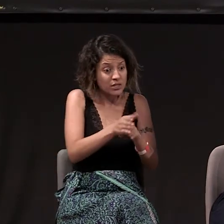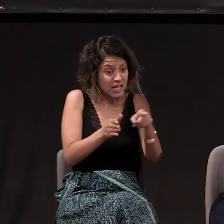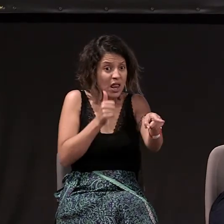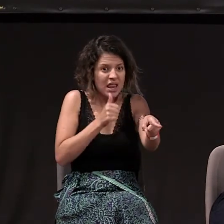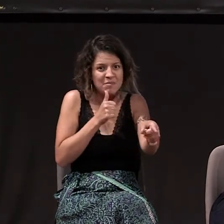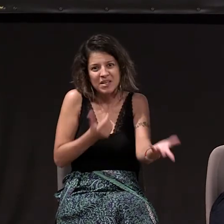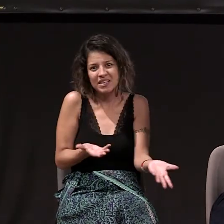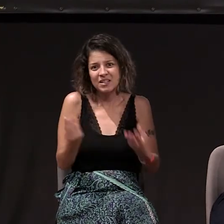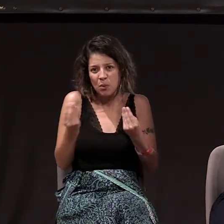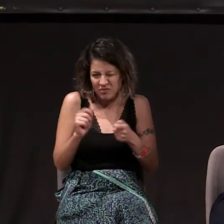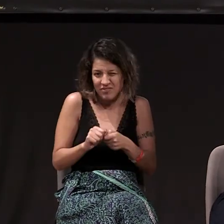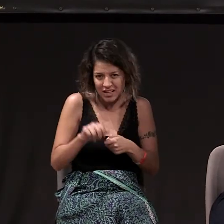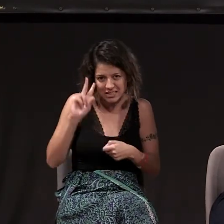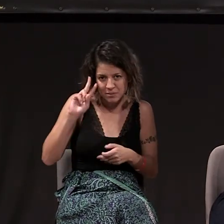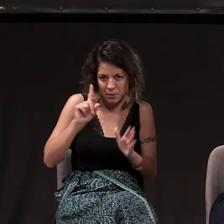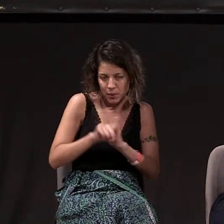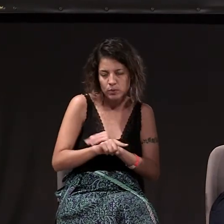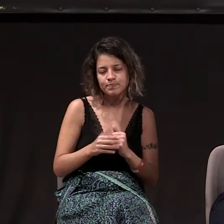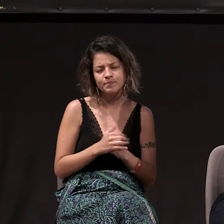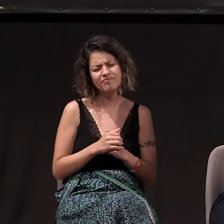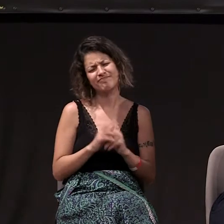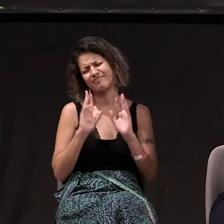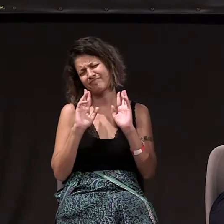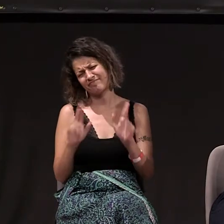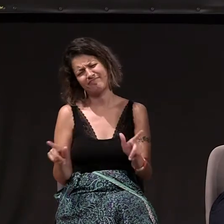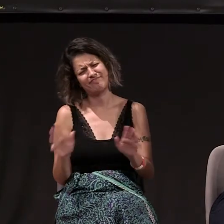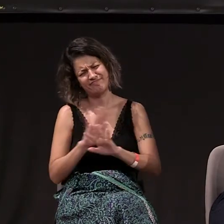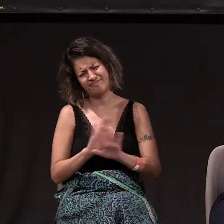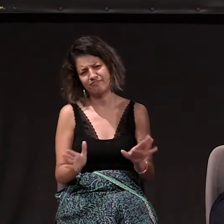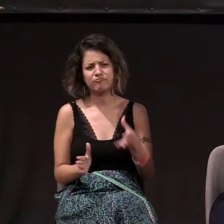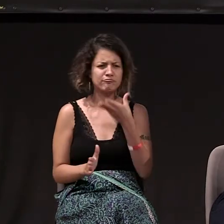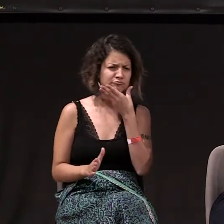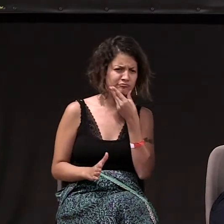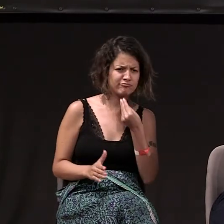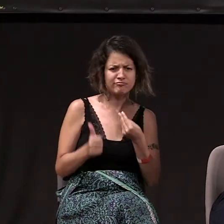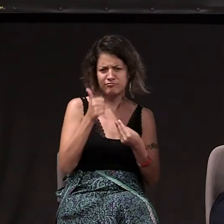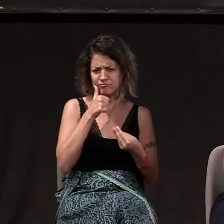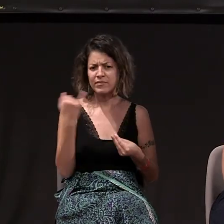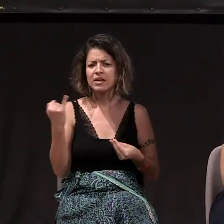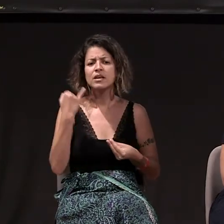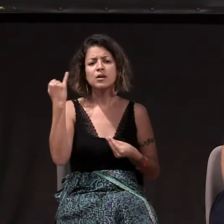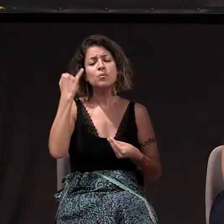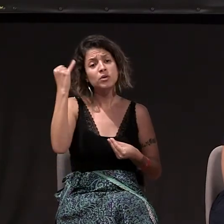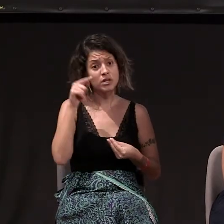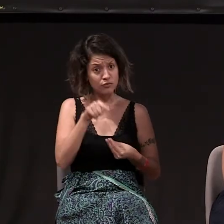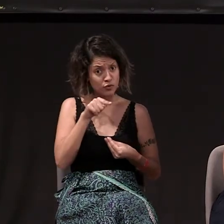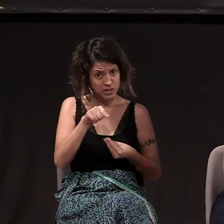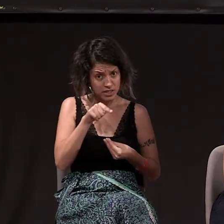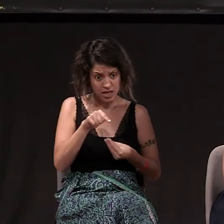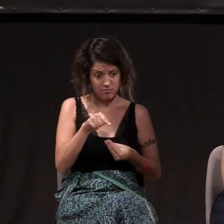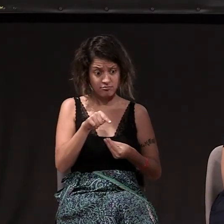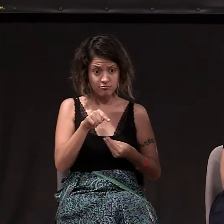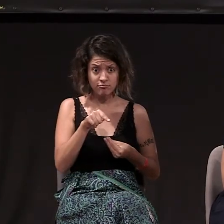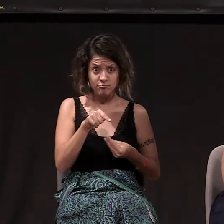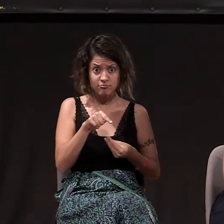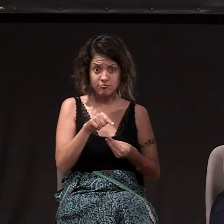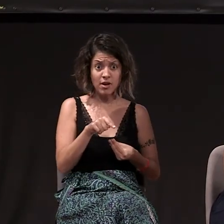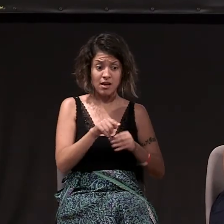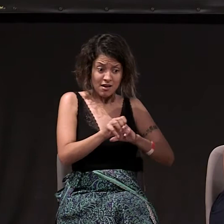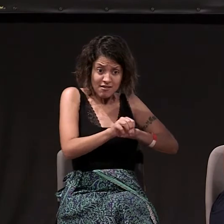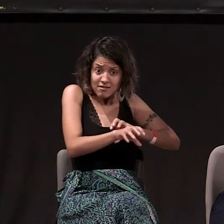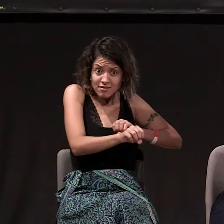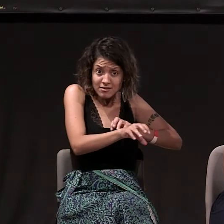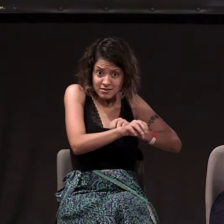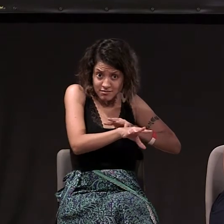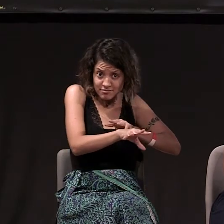A primeira coisa, não tem diferença se você é homem ou mulher, o importante é o marco de referência que você usa. Se você tem